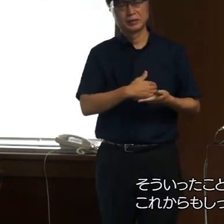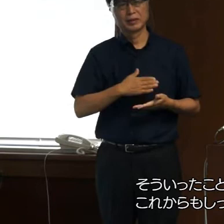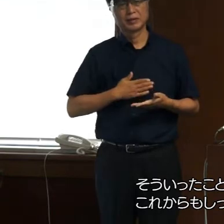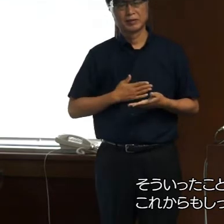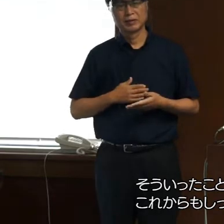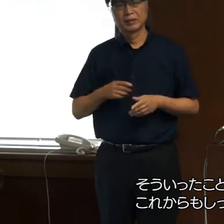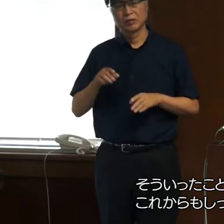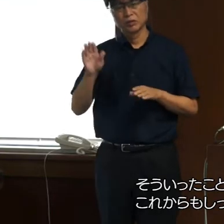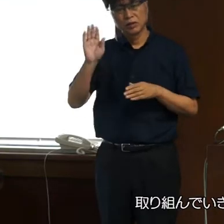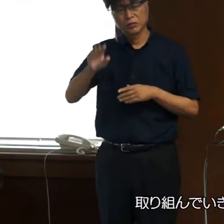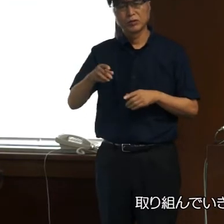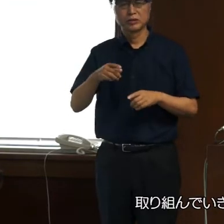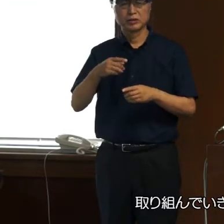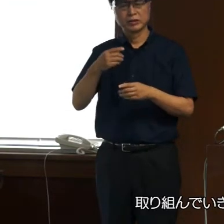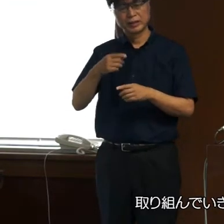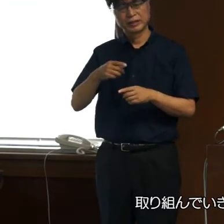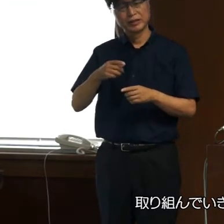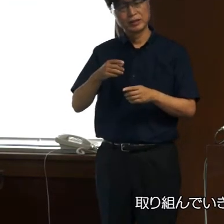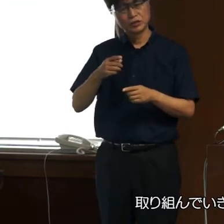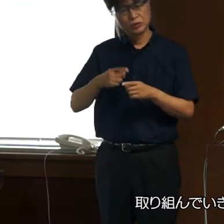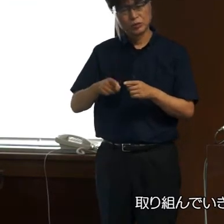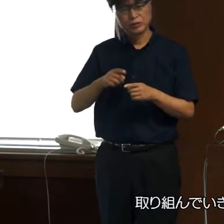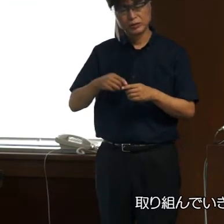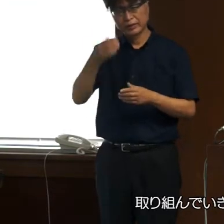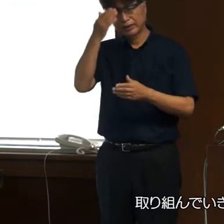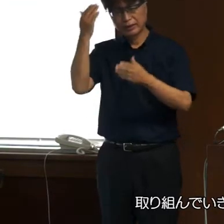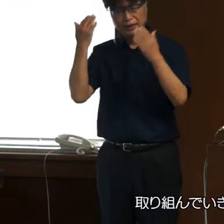っかり一つ一つ丁寧に取り組んでいきたいと思っています。